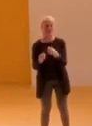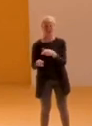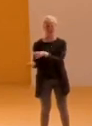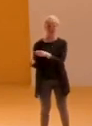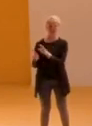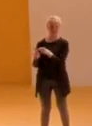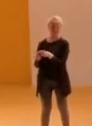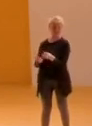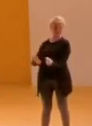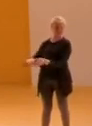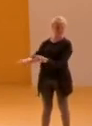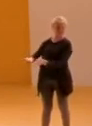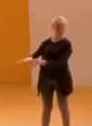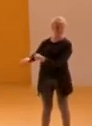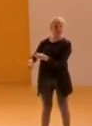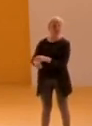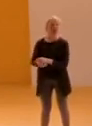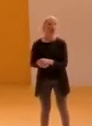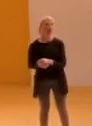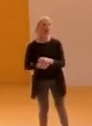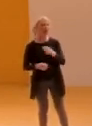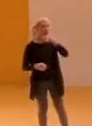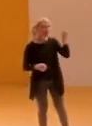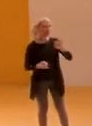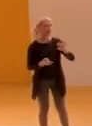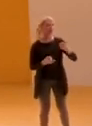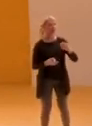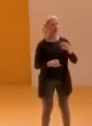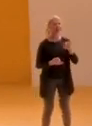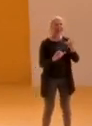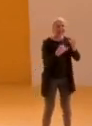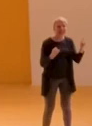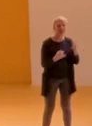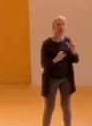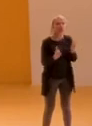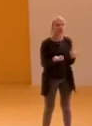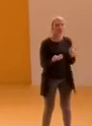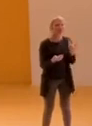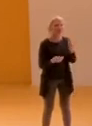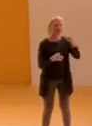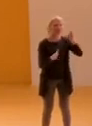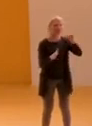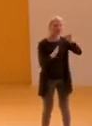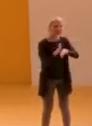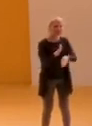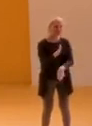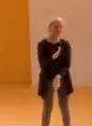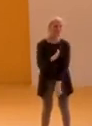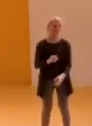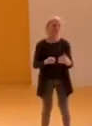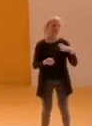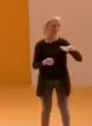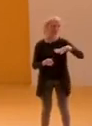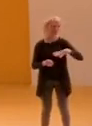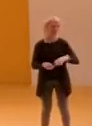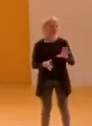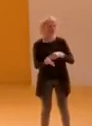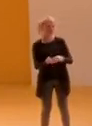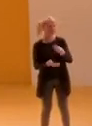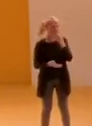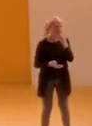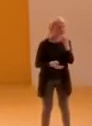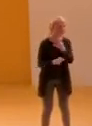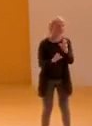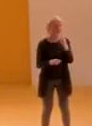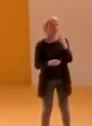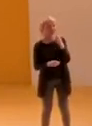kartofla jak najszybciej się go pozbyć i uzyskać coś co chociaż nie będzie tak szybko tracić na wartości obojętnie co czy to będzie żywność czy